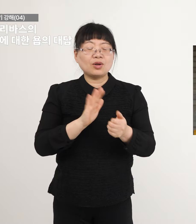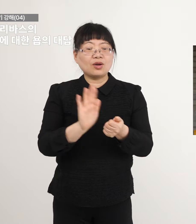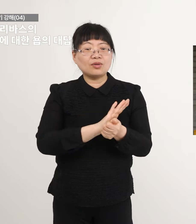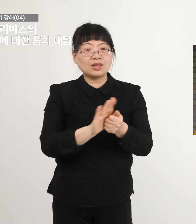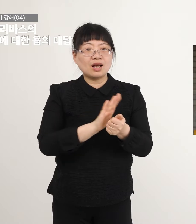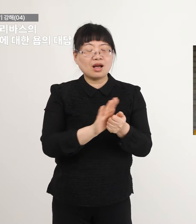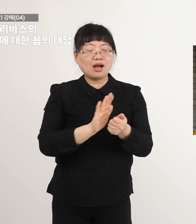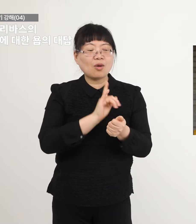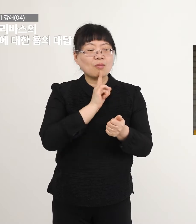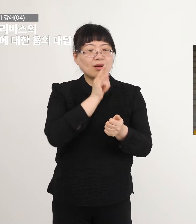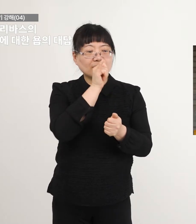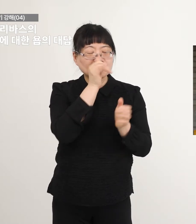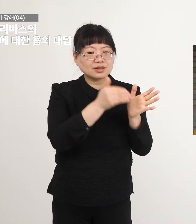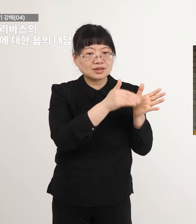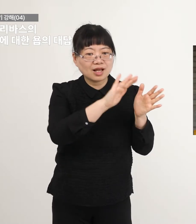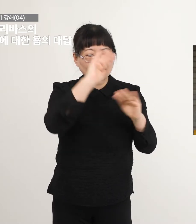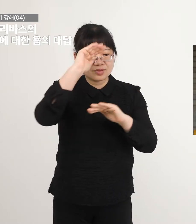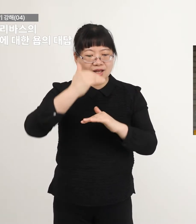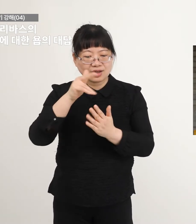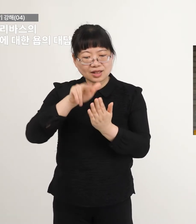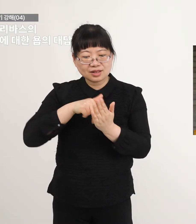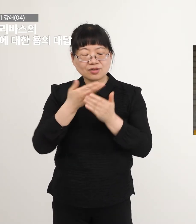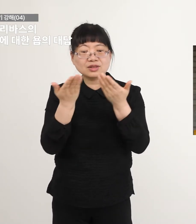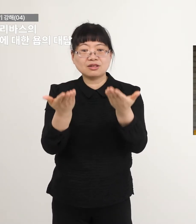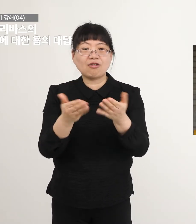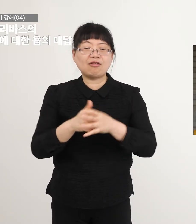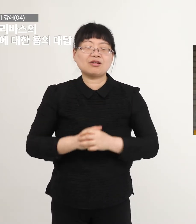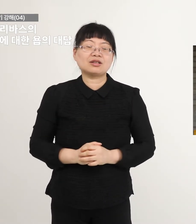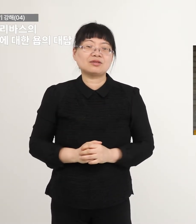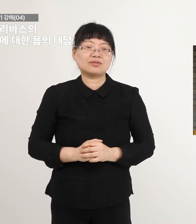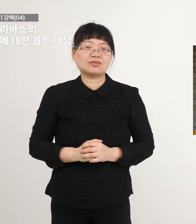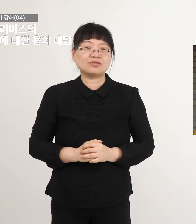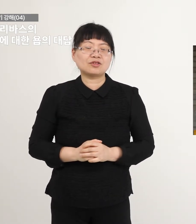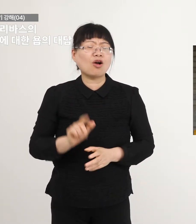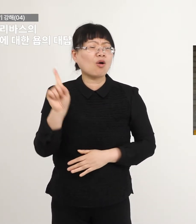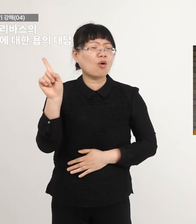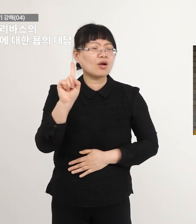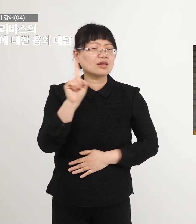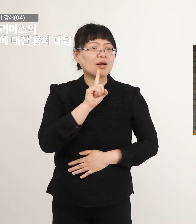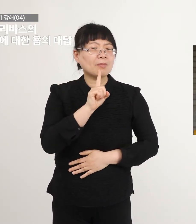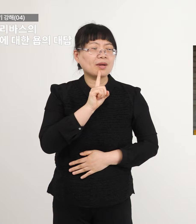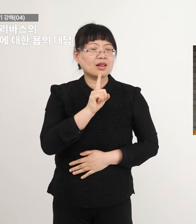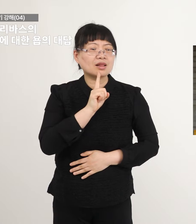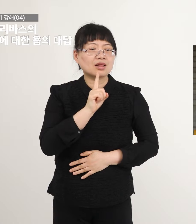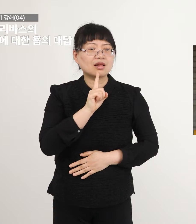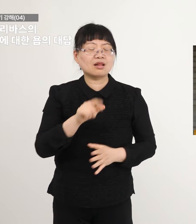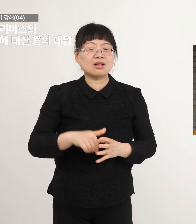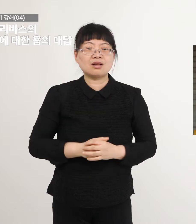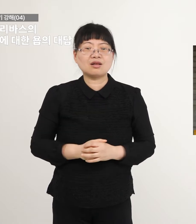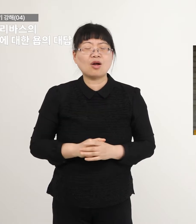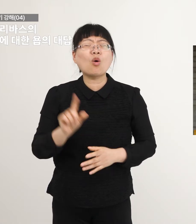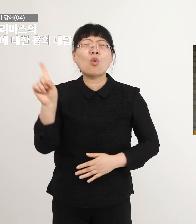이제 꺼내드는데 내용을 좀 제가 읽어드리겠습니다. 어떤 말씀이